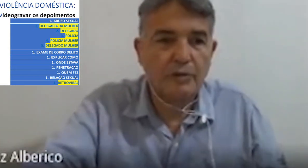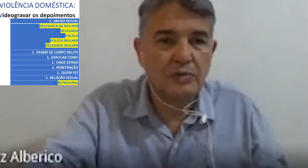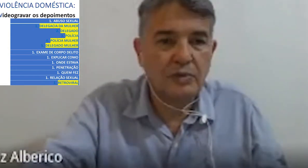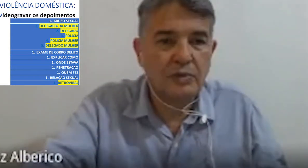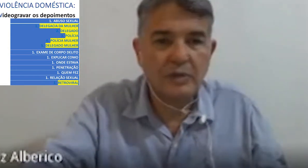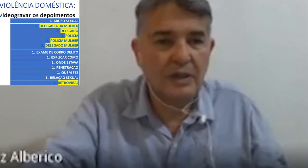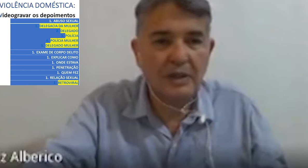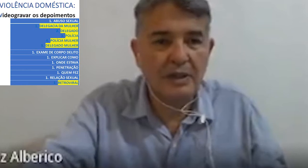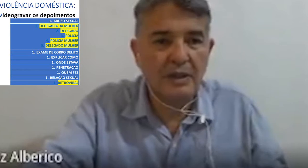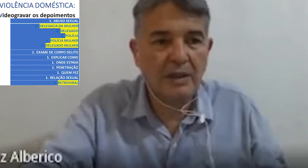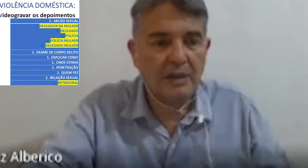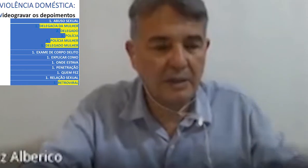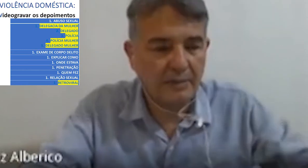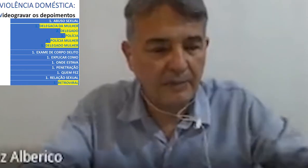2 pontos. Não é nem aqui, é aqui.